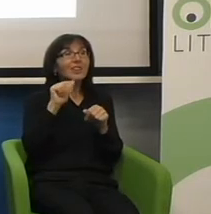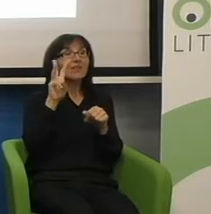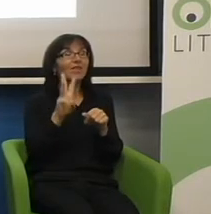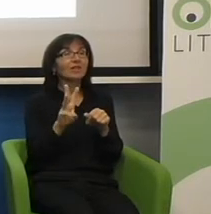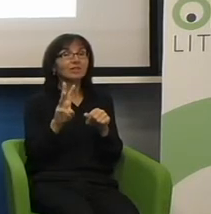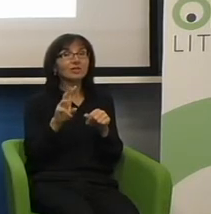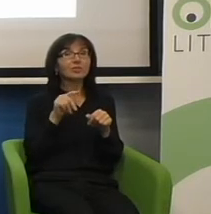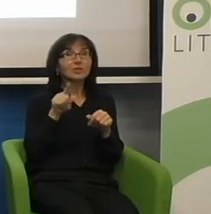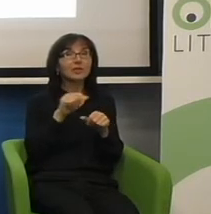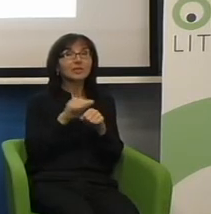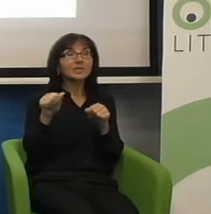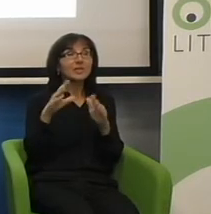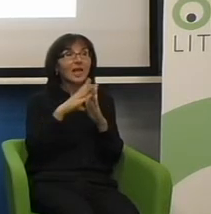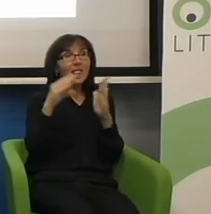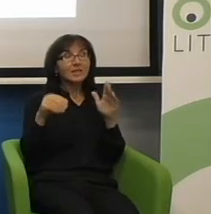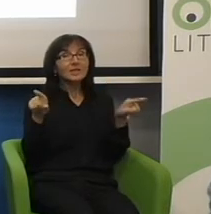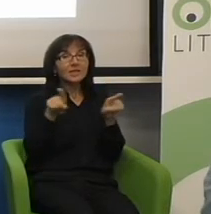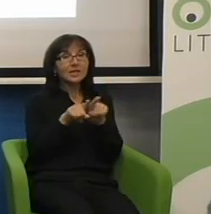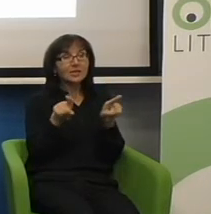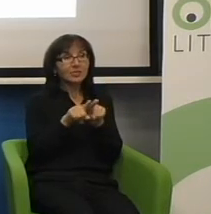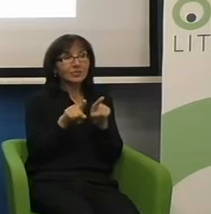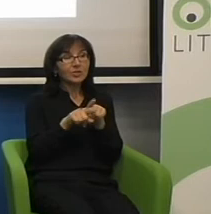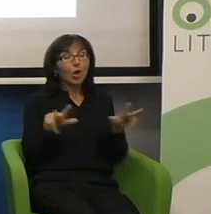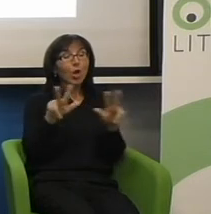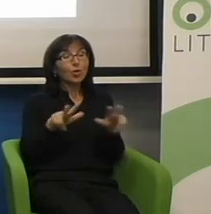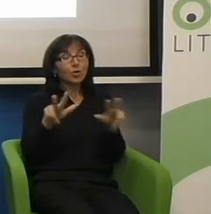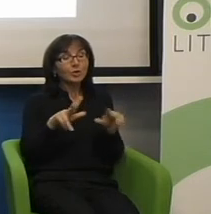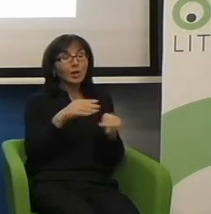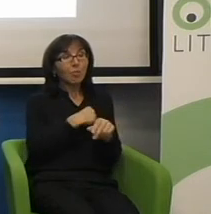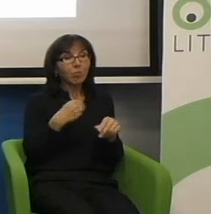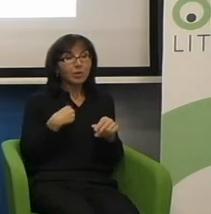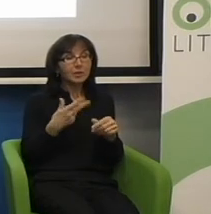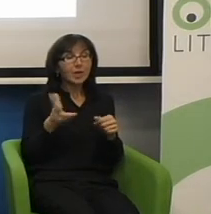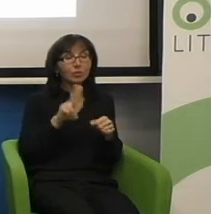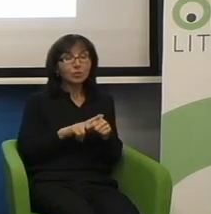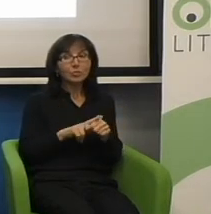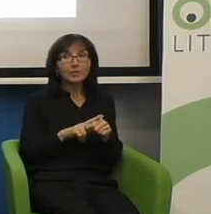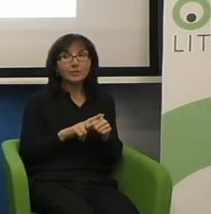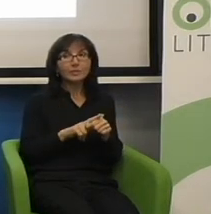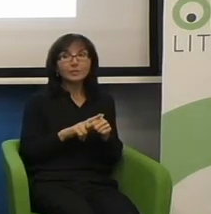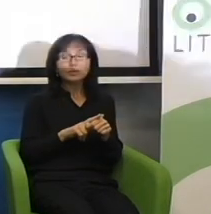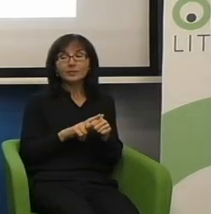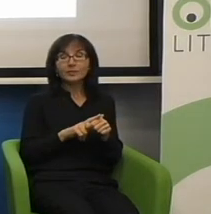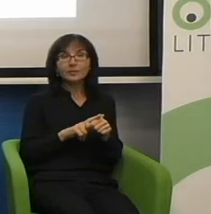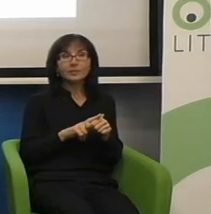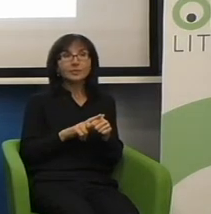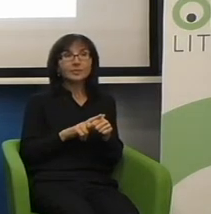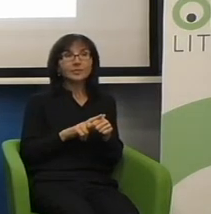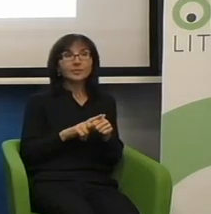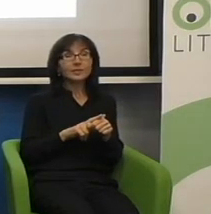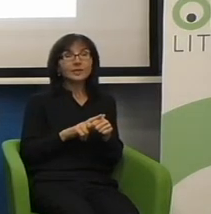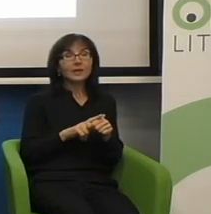Walentynowicz. Jest na tym zdjęciu również rodzina, polska rodzina, która się wedle oficjalnego